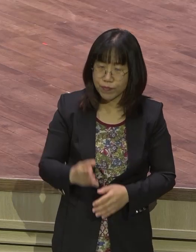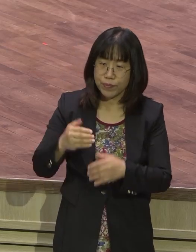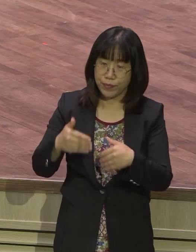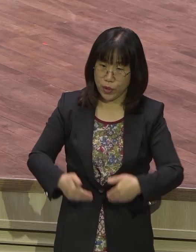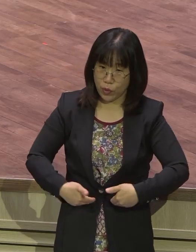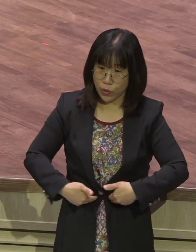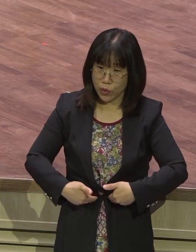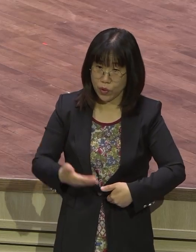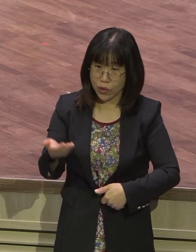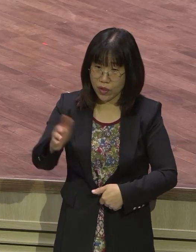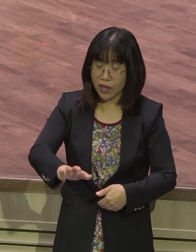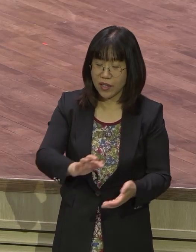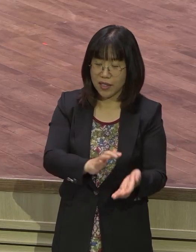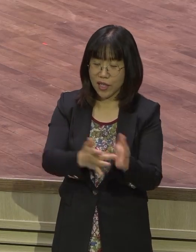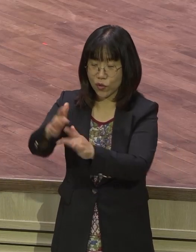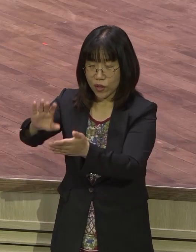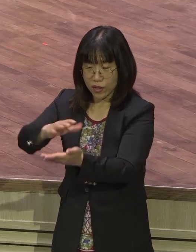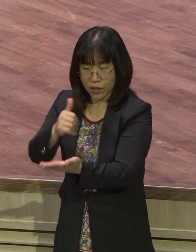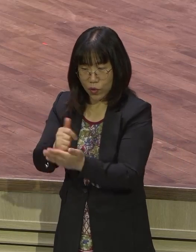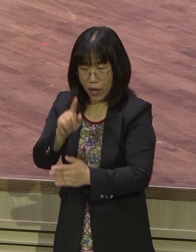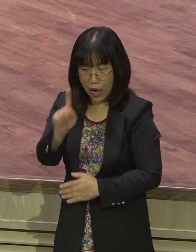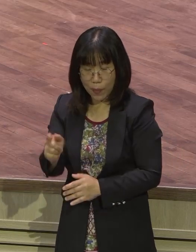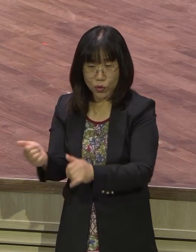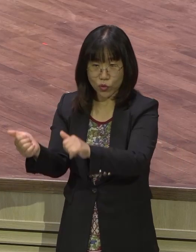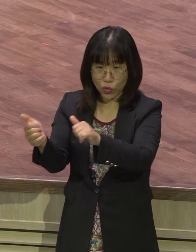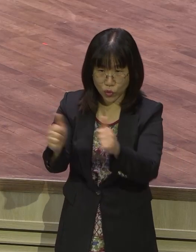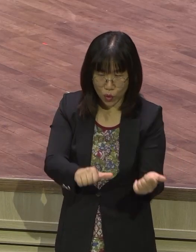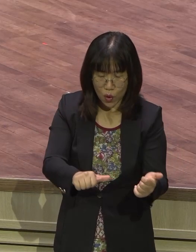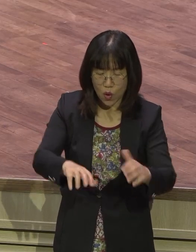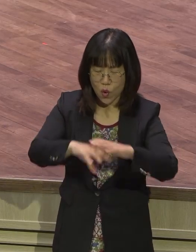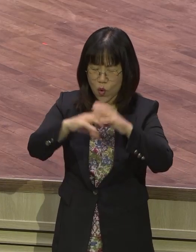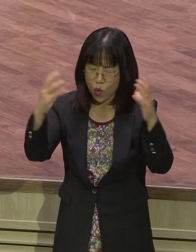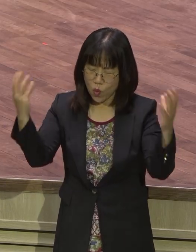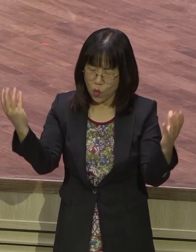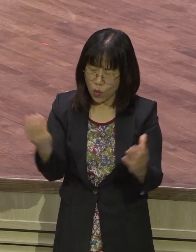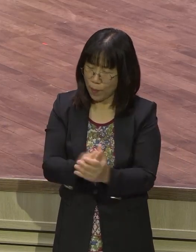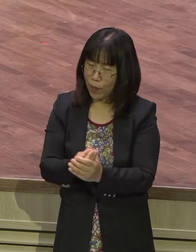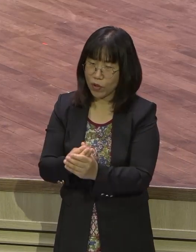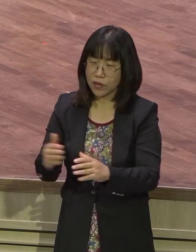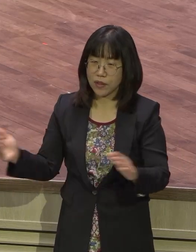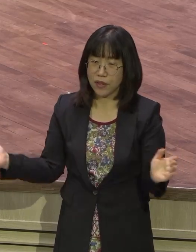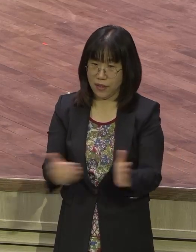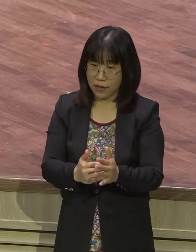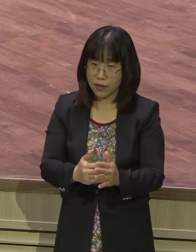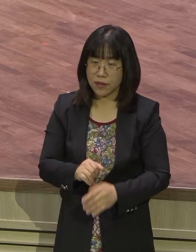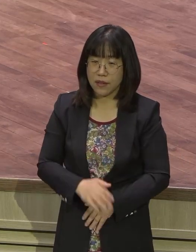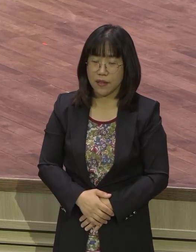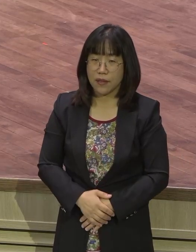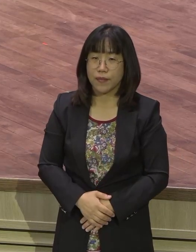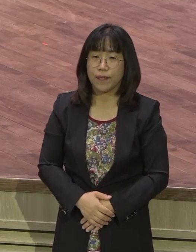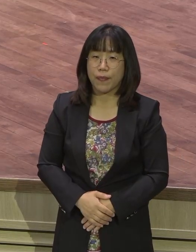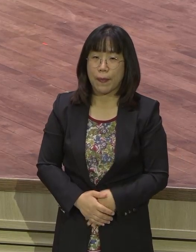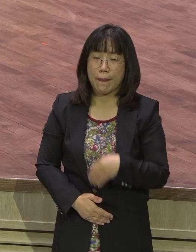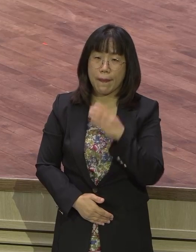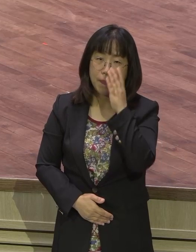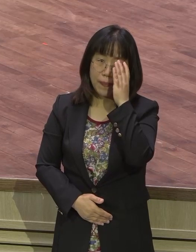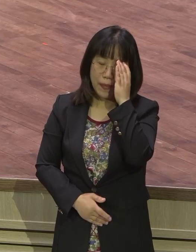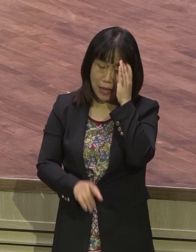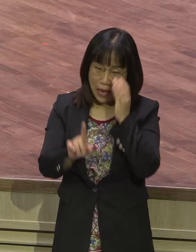제사 십자가의 죽음은 완벽한 것이고 그야말로 단해지긴 것이고